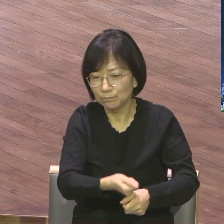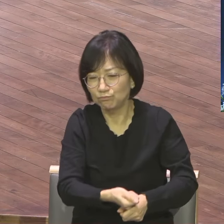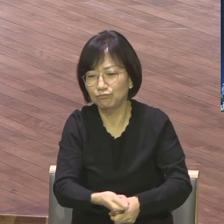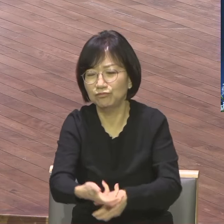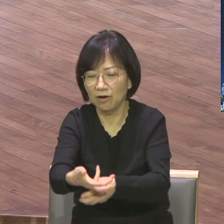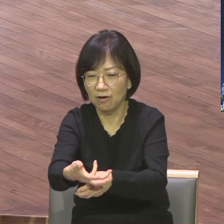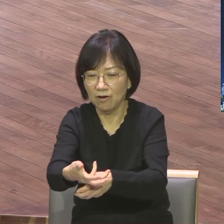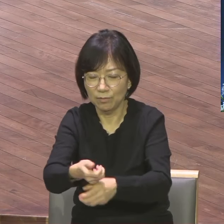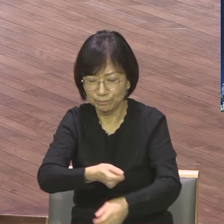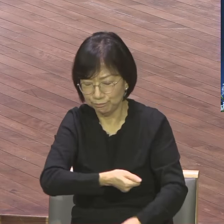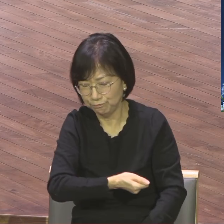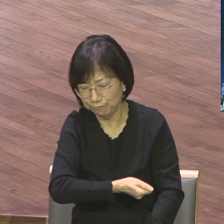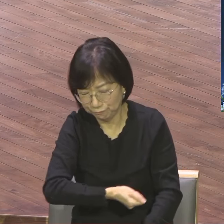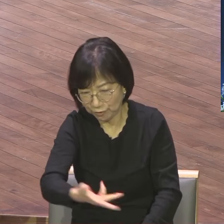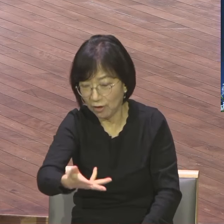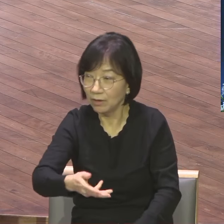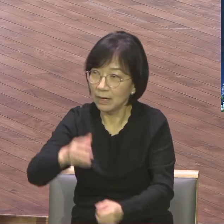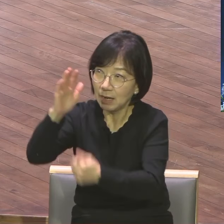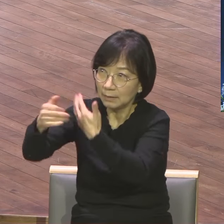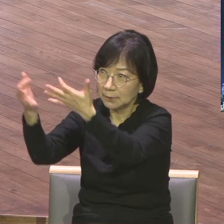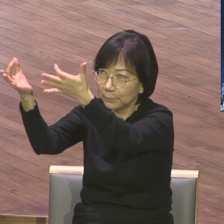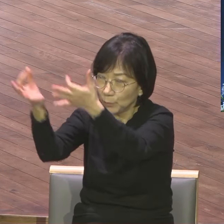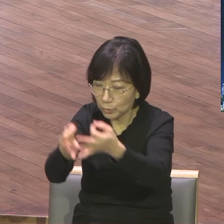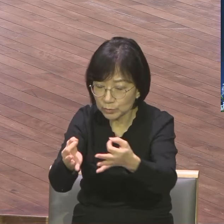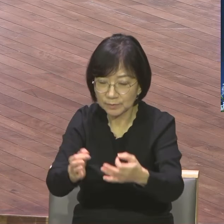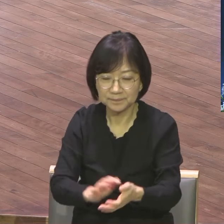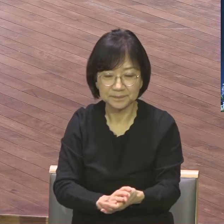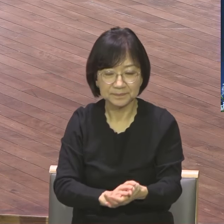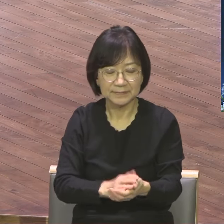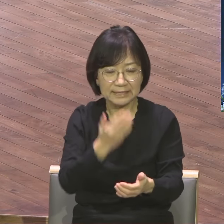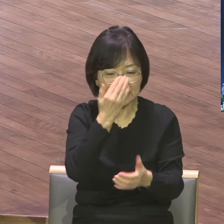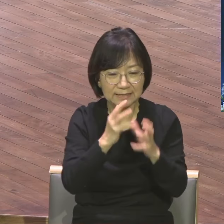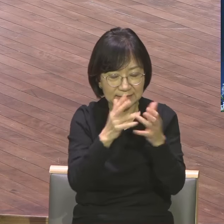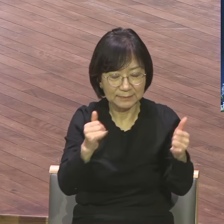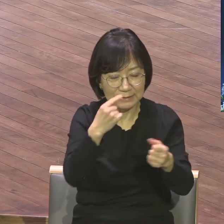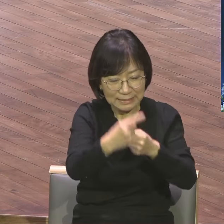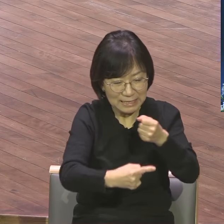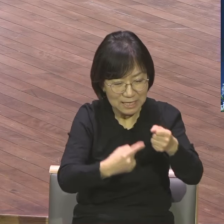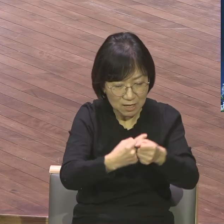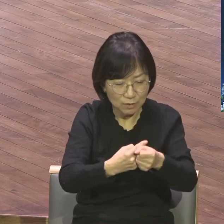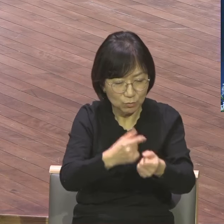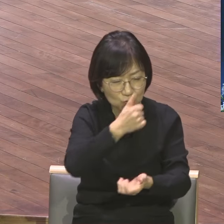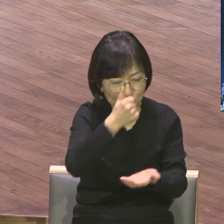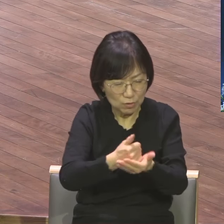피를 보시고 이스라엘 백성이 1년 동안 진 죄를 속합니다.